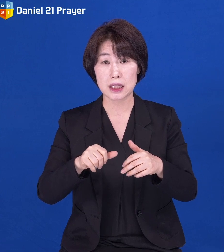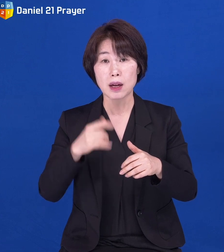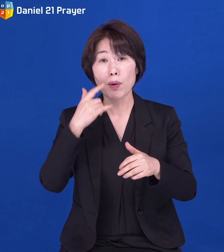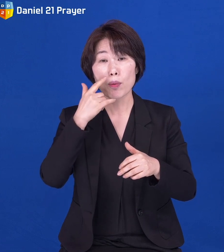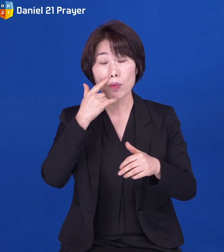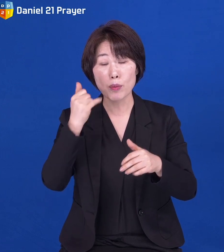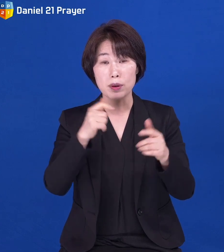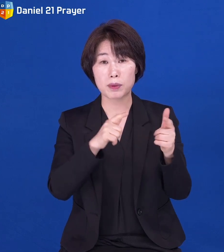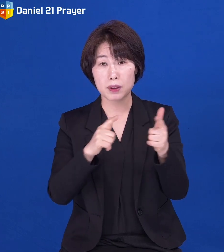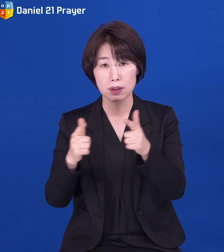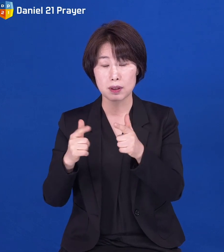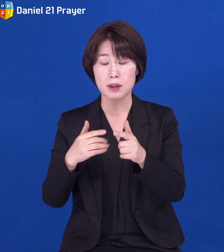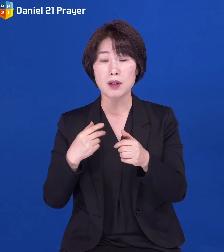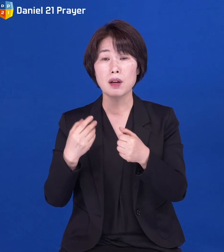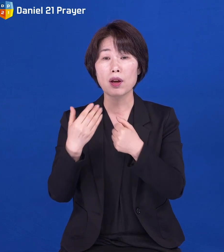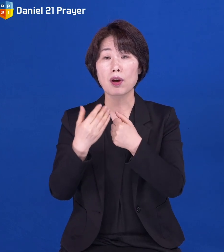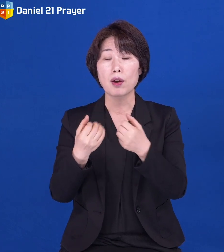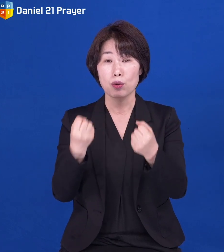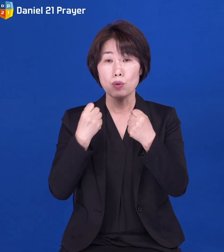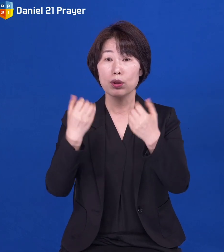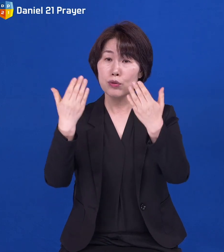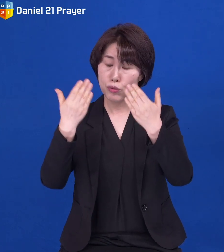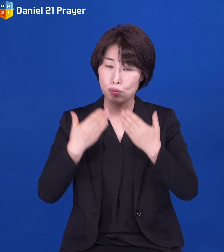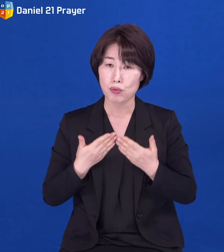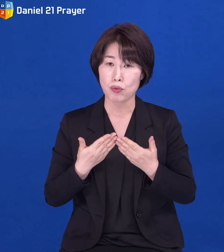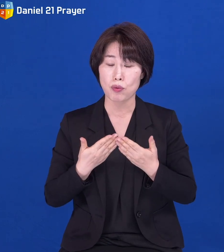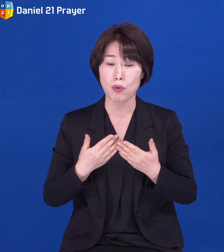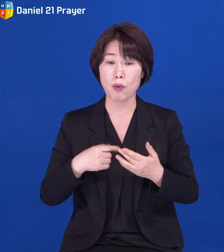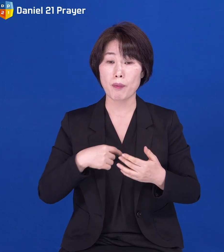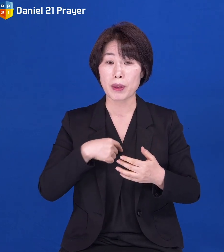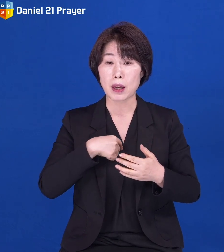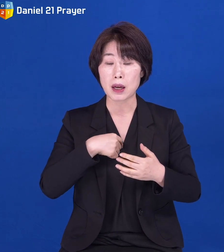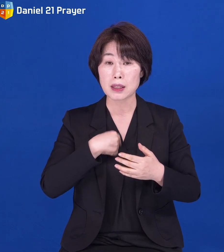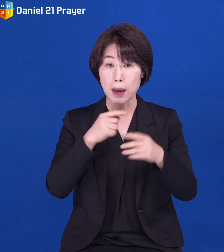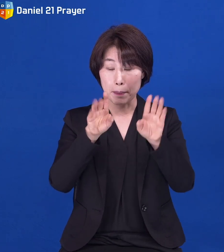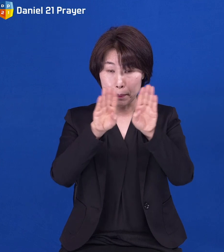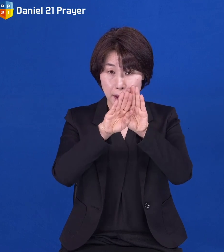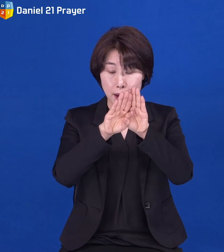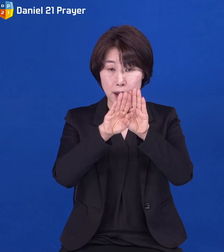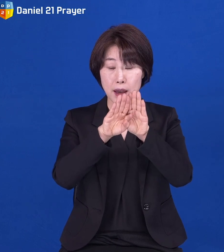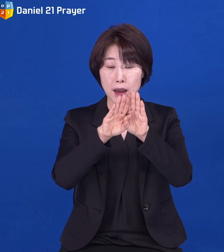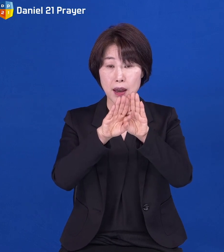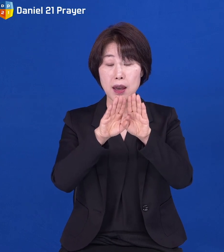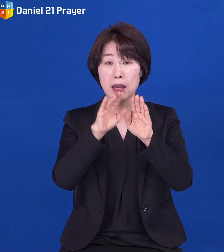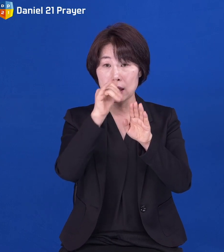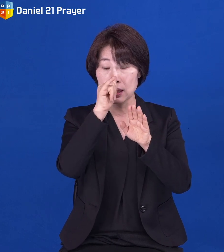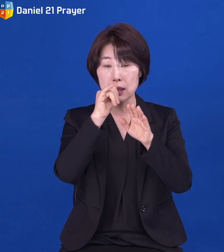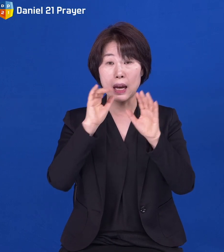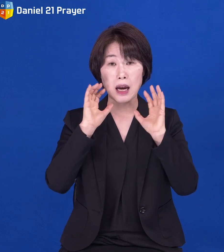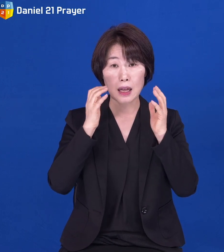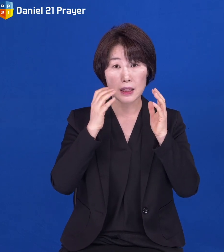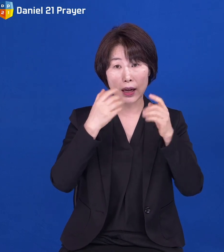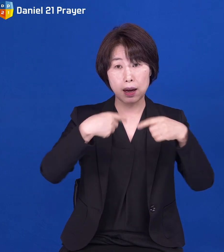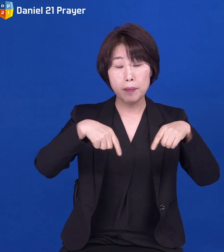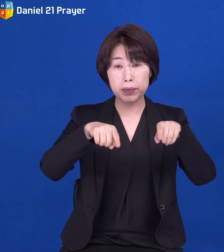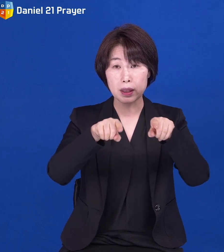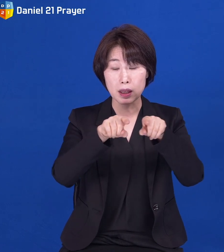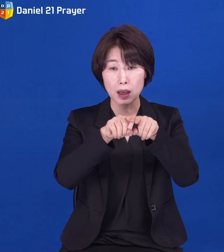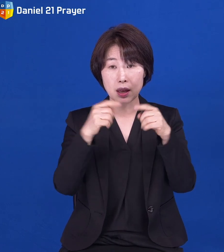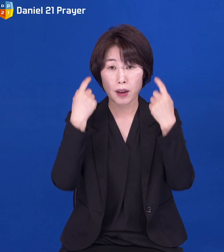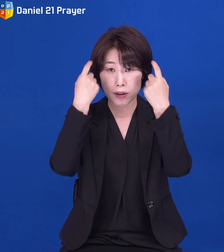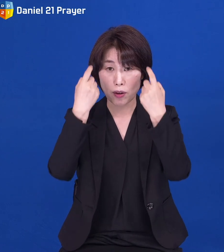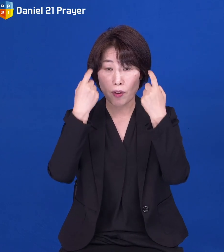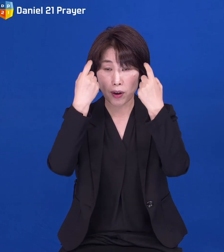거의 보통 어머니들이 아이를 자폐가 있다 보니까 제가 잠깐 데리고 나가도 여행도 가족들이 여행이